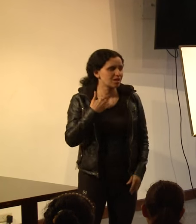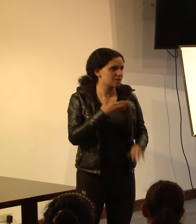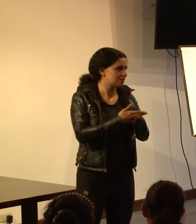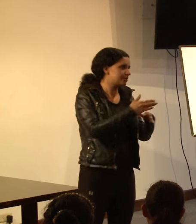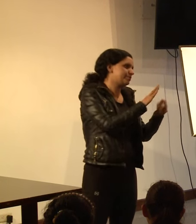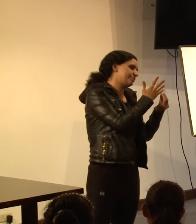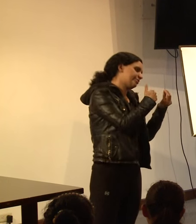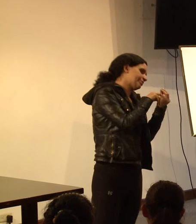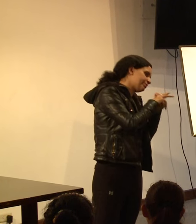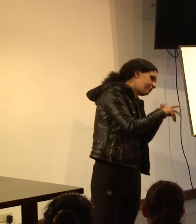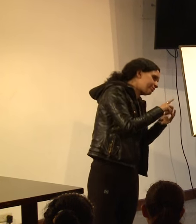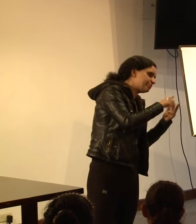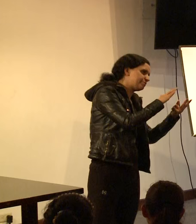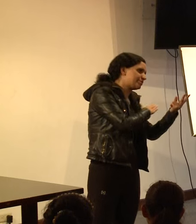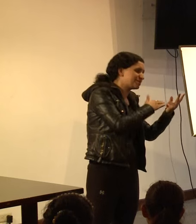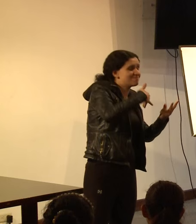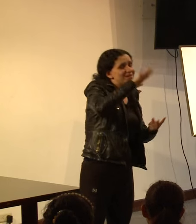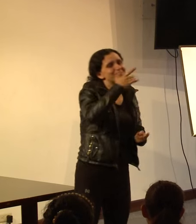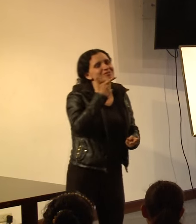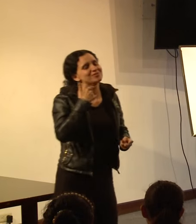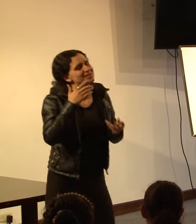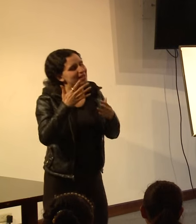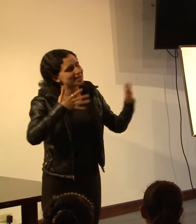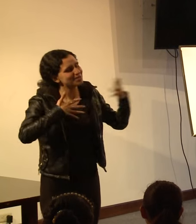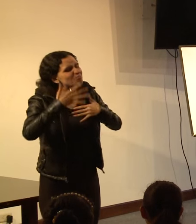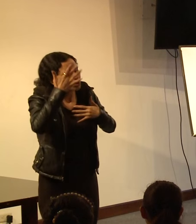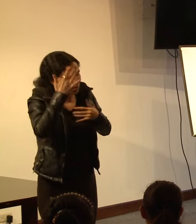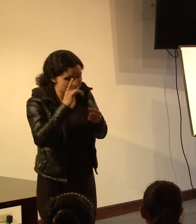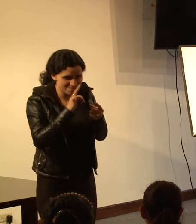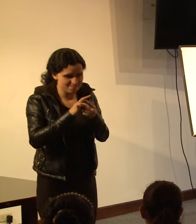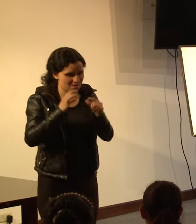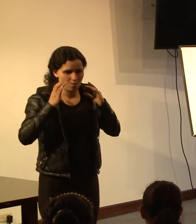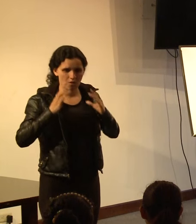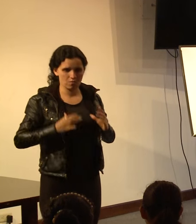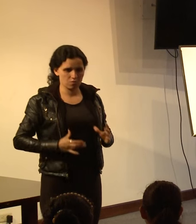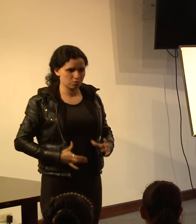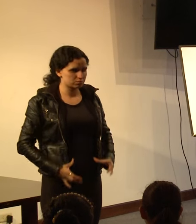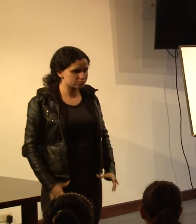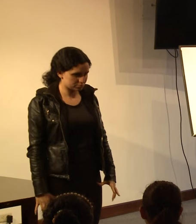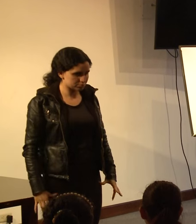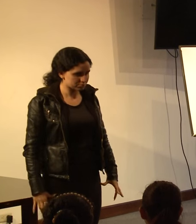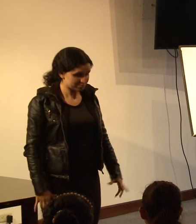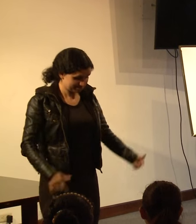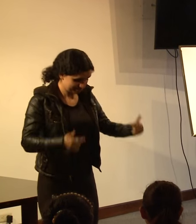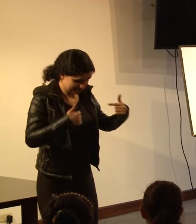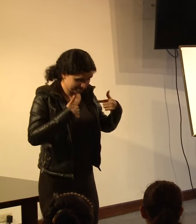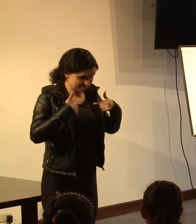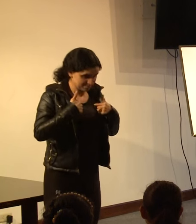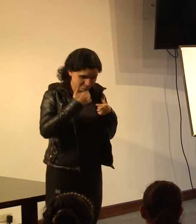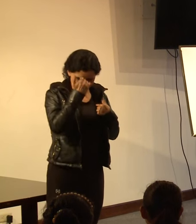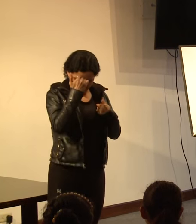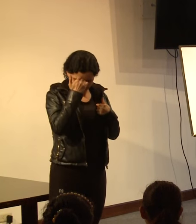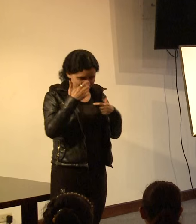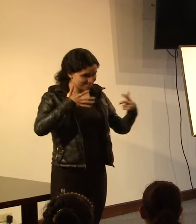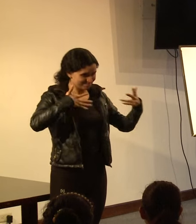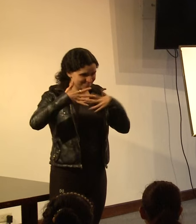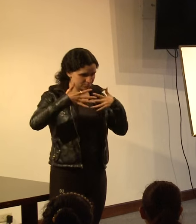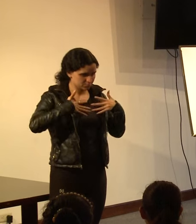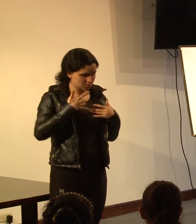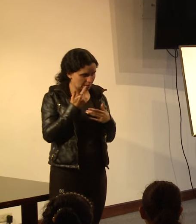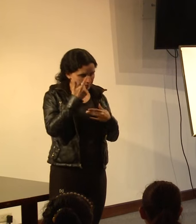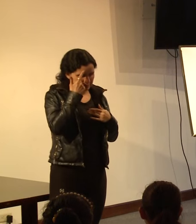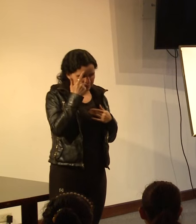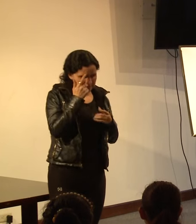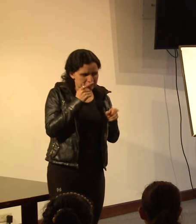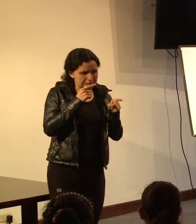las otras, inclusive. La primera es esa, el cuerpo. Entonces fíjense que si uno, como profesor de teatro, entiende que lo que tiene que hacer es hacer que ese